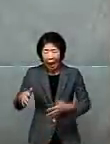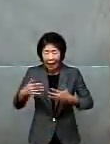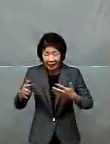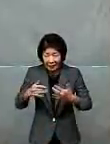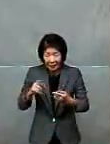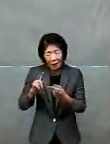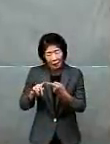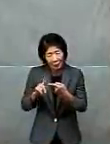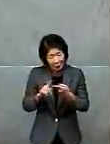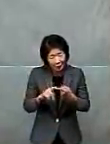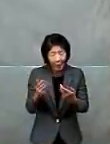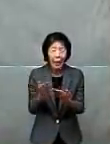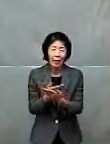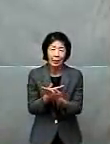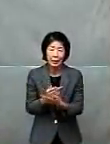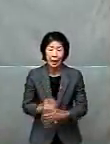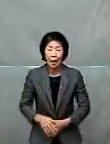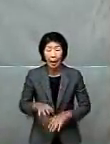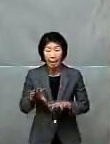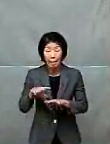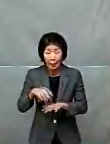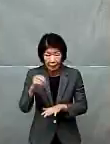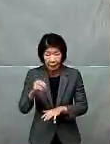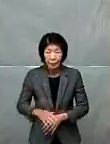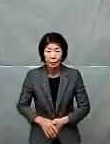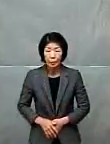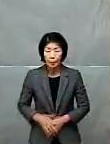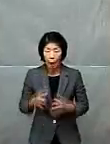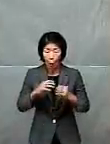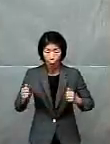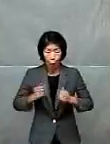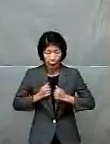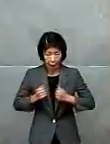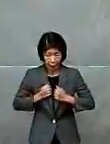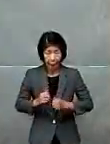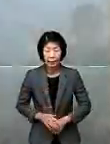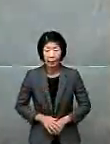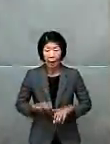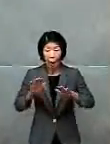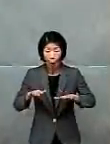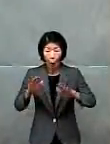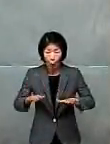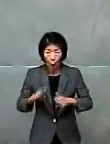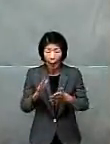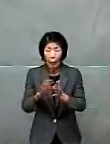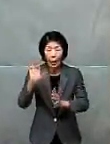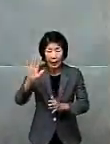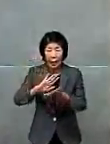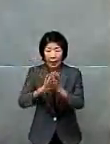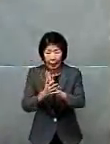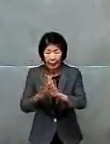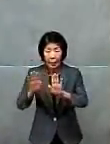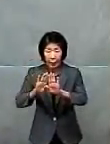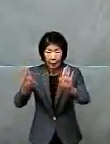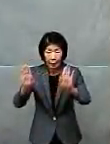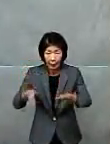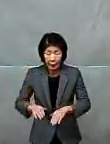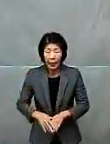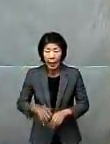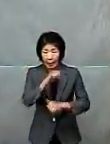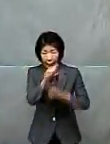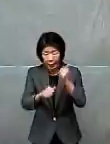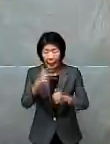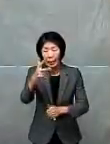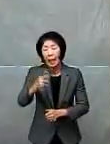ました。まずですね、国体でありますこの度岩手県で開催されました